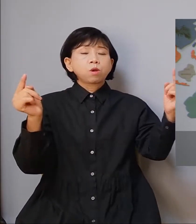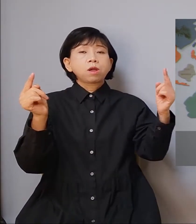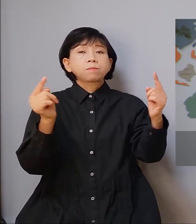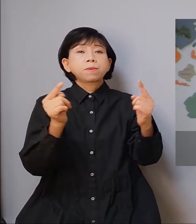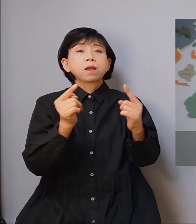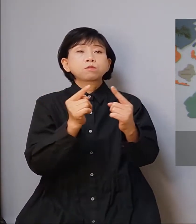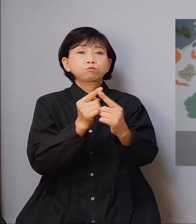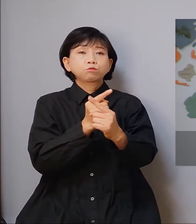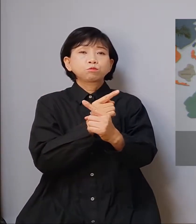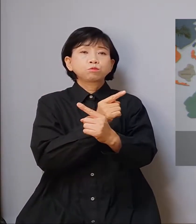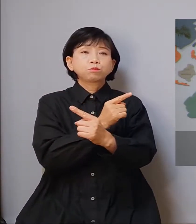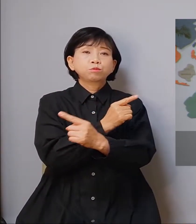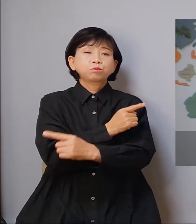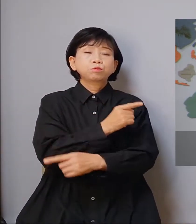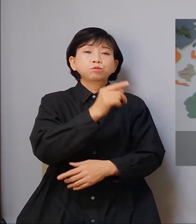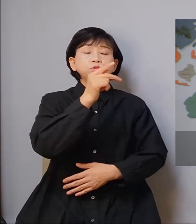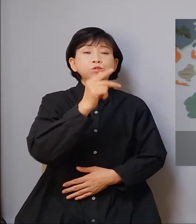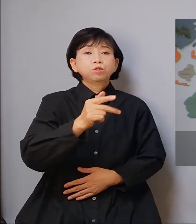생명과